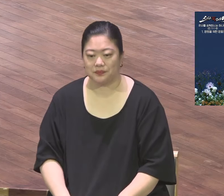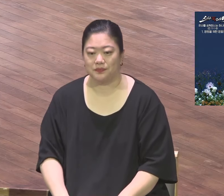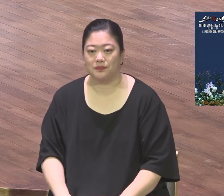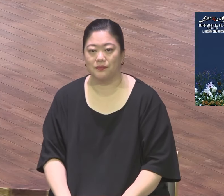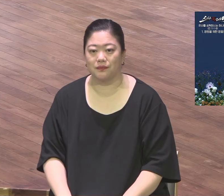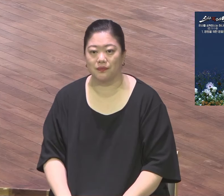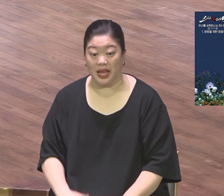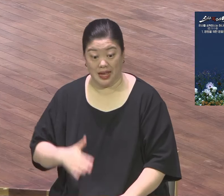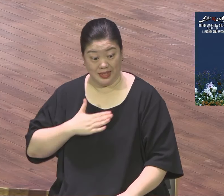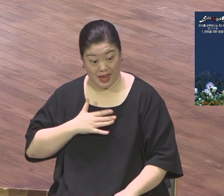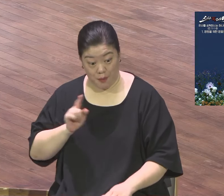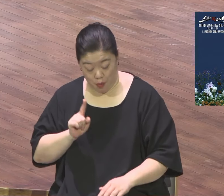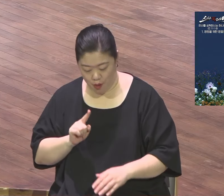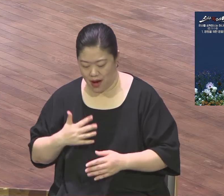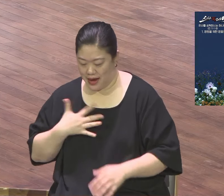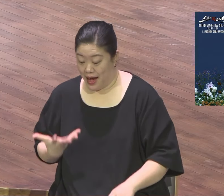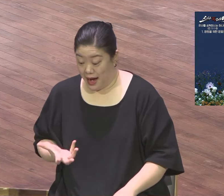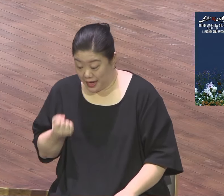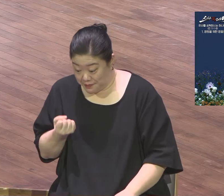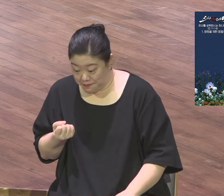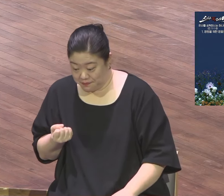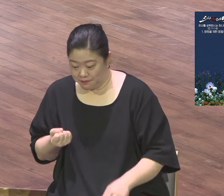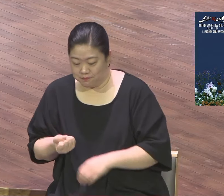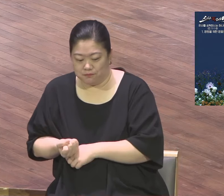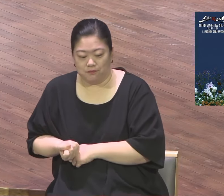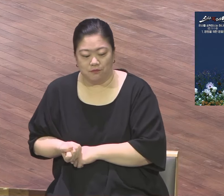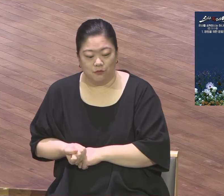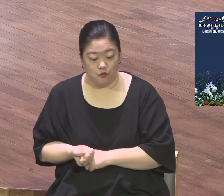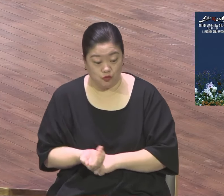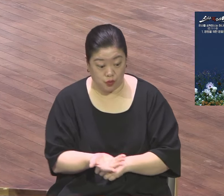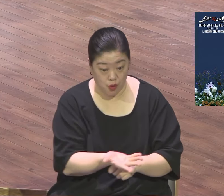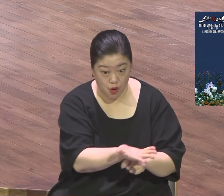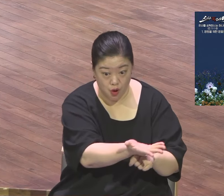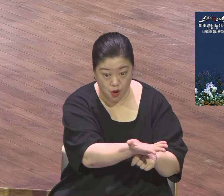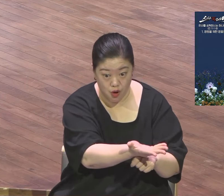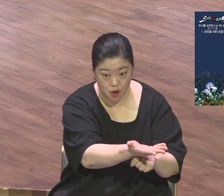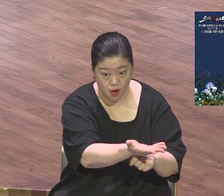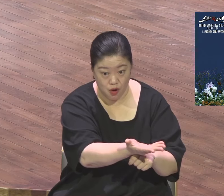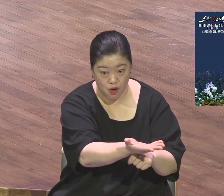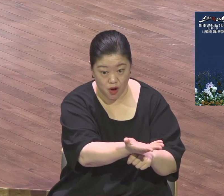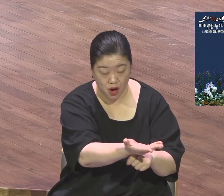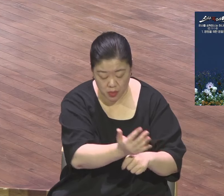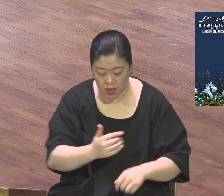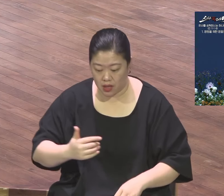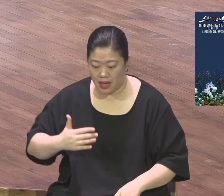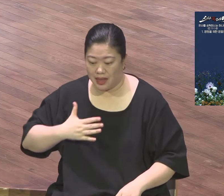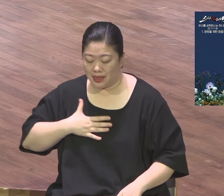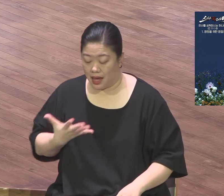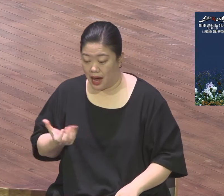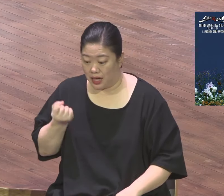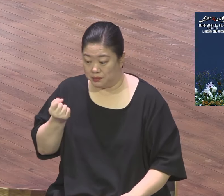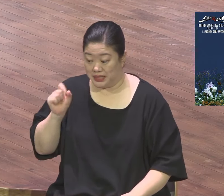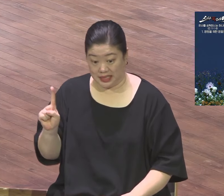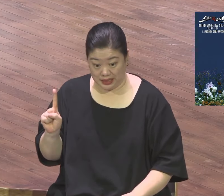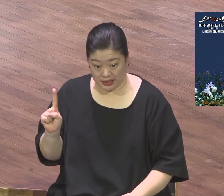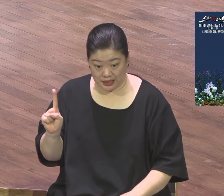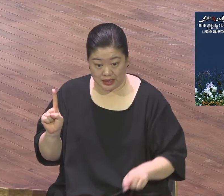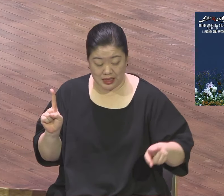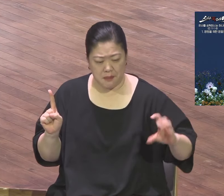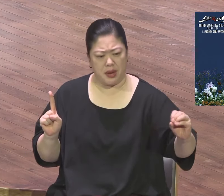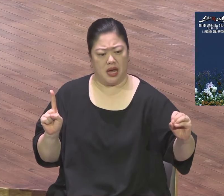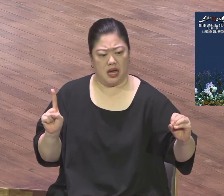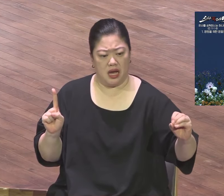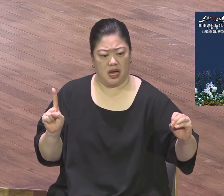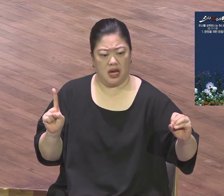주는 자가 이렇게 복을 받는 삶을 사는 이유는 믿음의 투자를